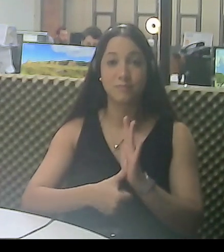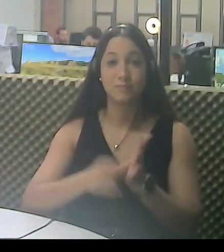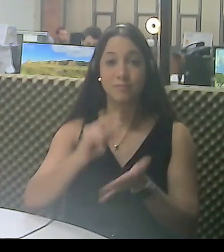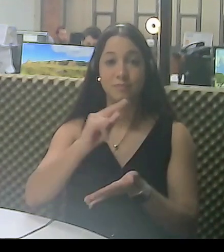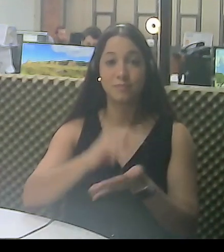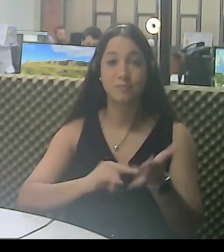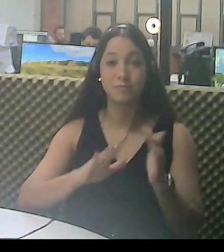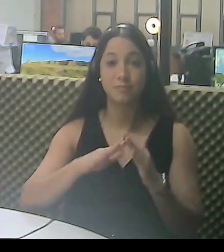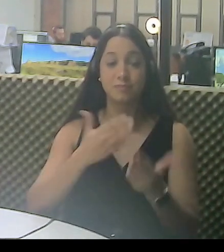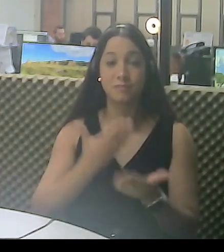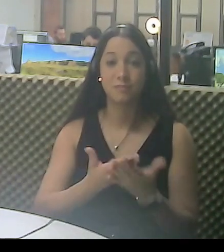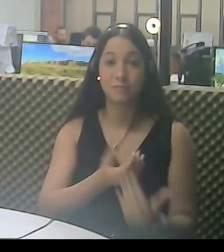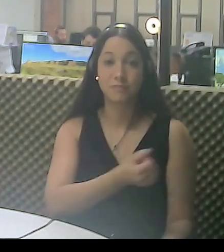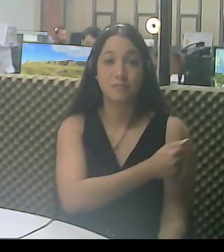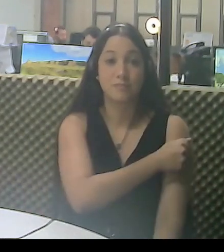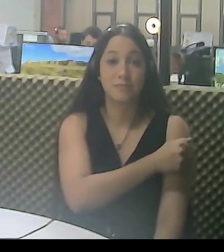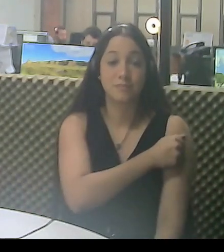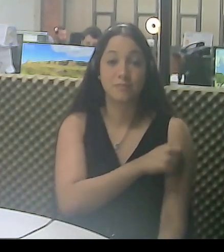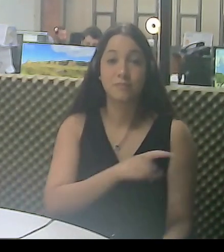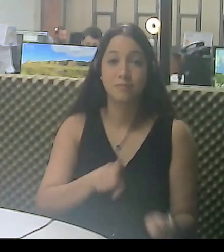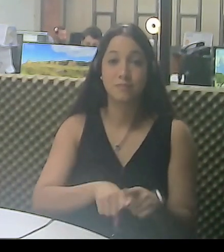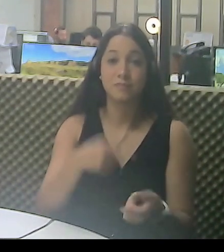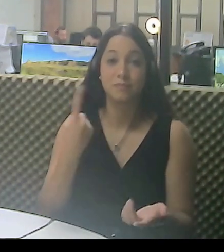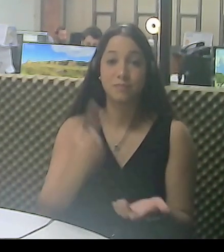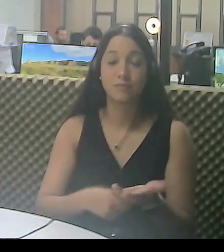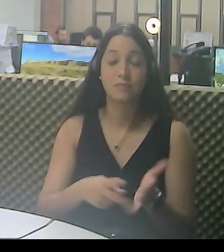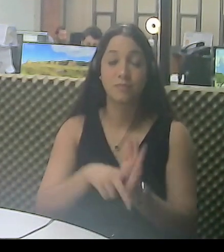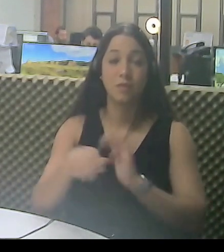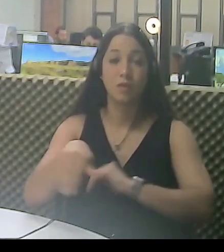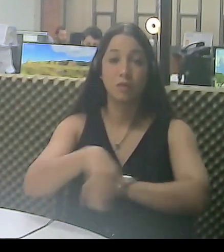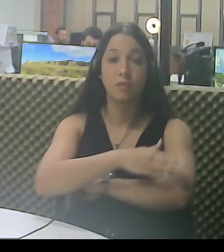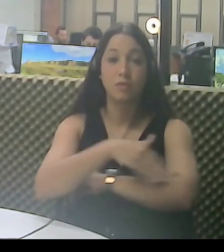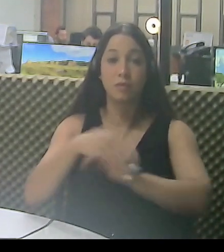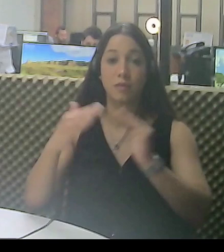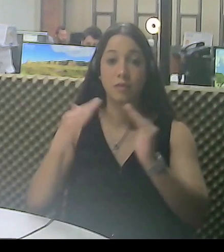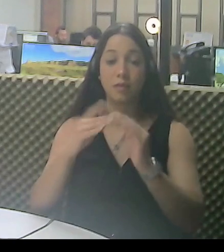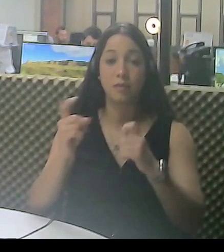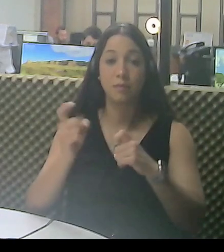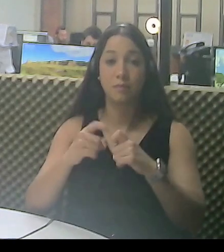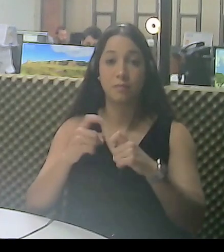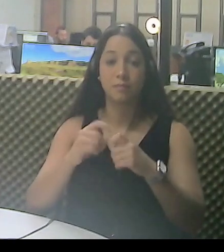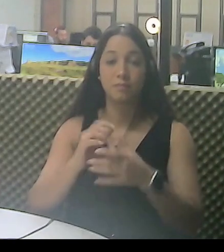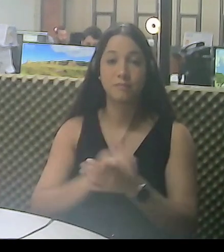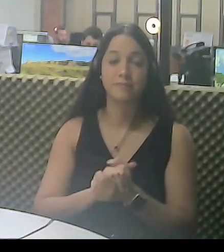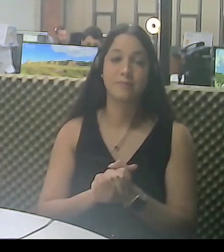atestado escolar para os estudantes e o comprovante de endereço e atestado médico.